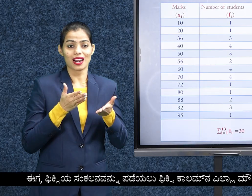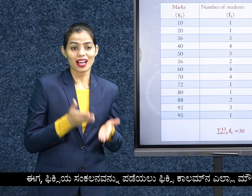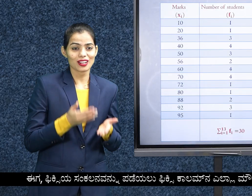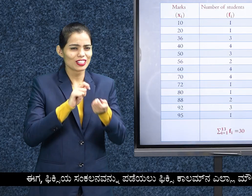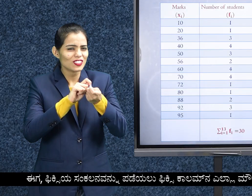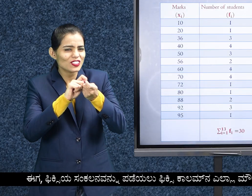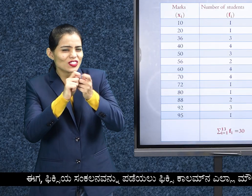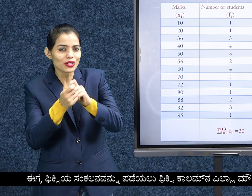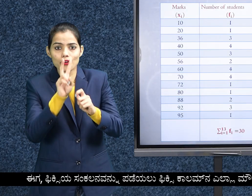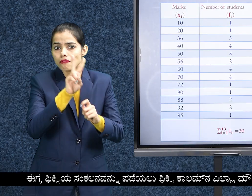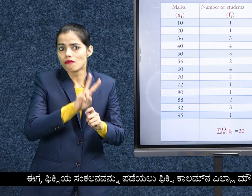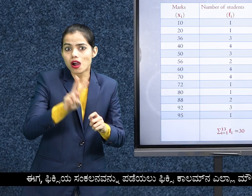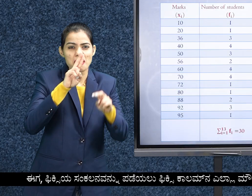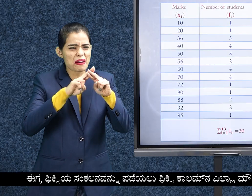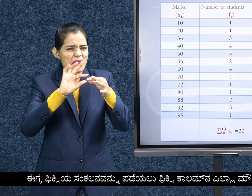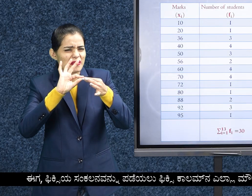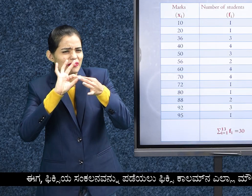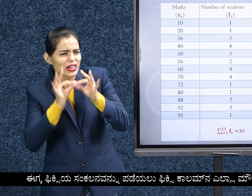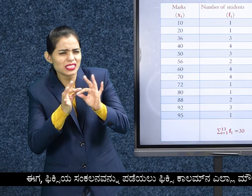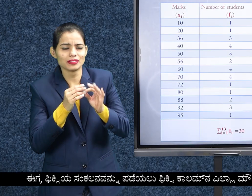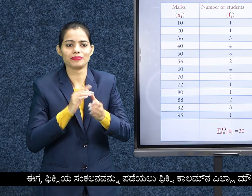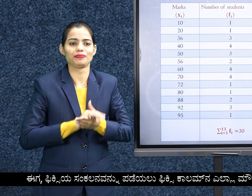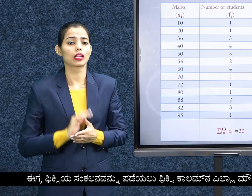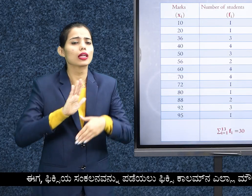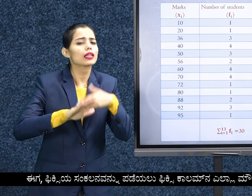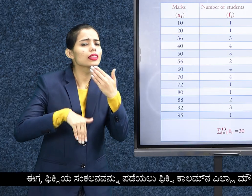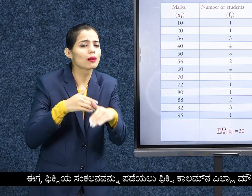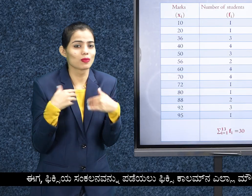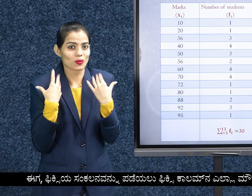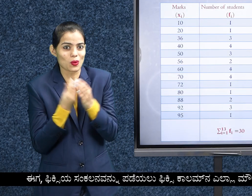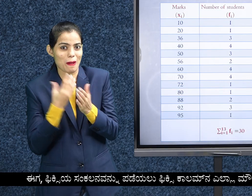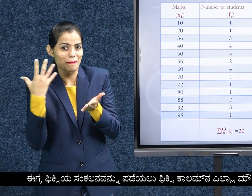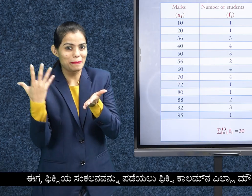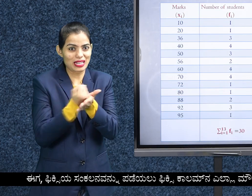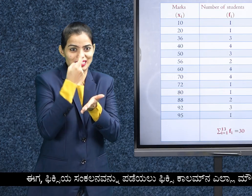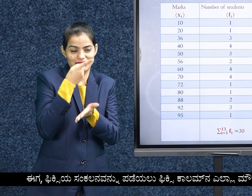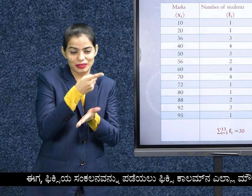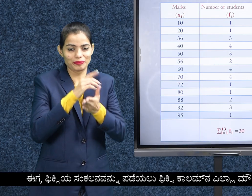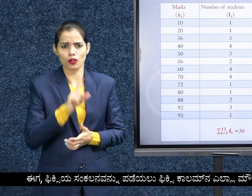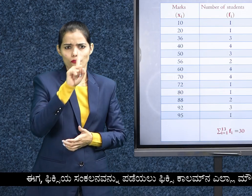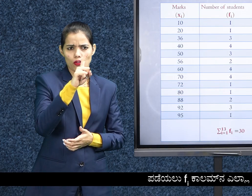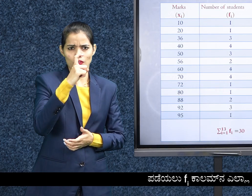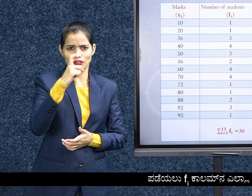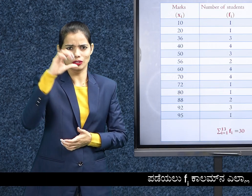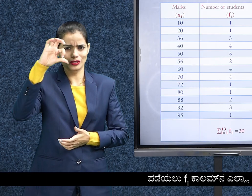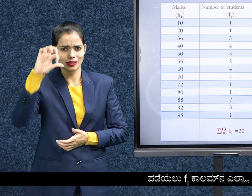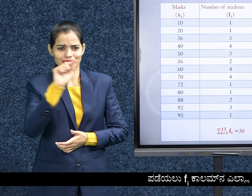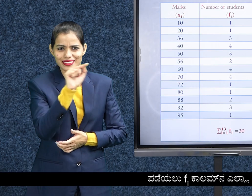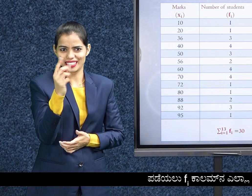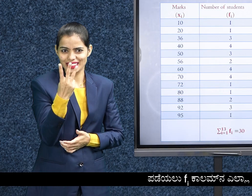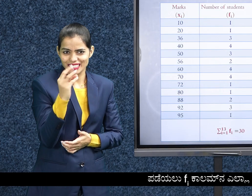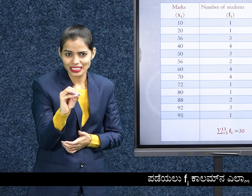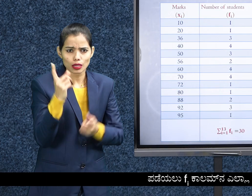ಈಗ ಫಿಕ್ಸಿಯ ಸಂಕಲನವನ್ನ ಪಡೆಯಲು ಫಿಕ್ಸಿ ಕಾಲಂನ ಎಲ್ಲಾ ಮೌಲ್ಯಗಳನ್ನ ಸೇರಿಸಿ, ಅಲ್ಲದೆ ಒಟ್ಟು ವೀಕ್ಷಣೆಗಳ ಸಂಖ್ಯೆಯನ್ನ ಪಡೆಯಲು